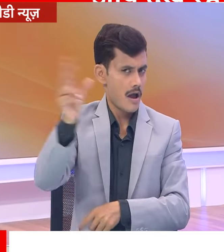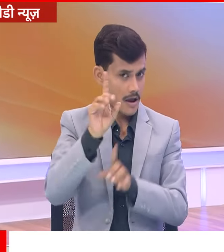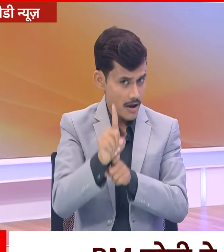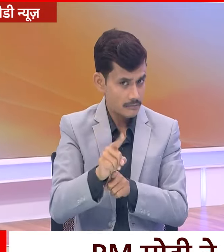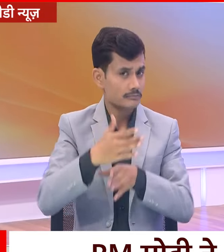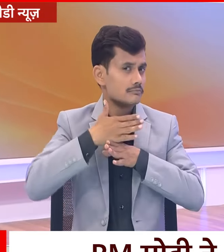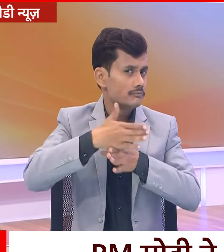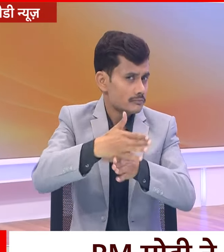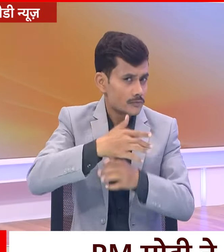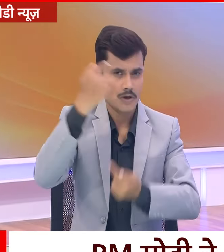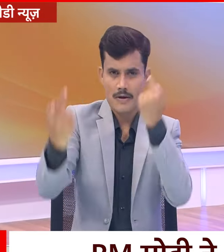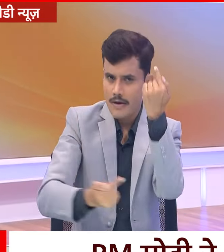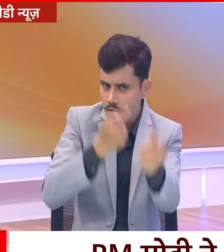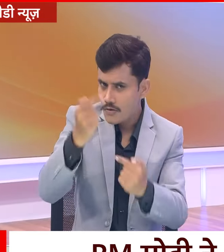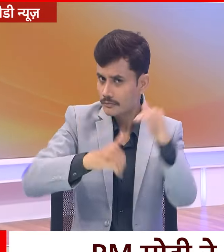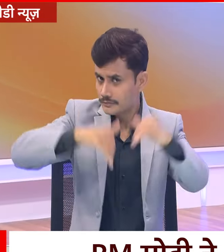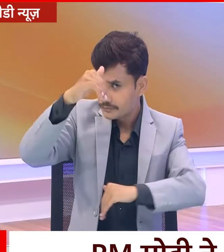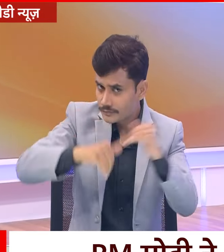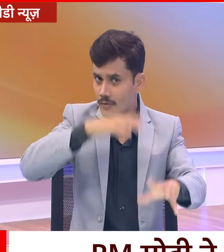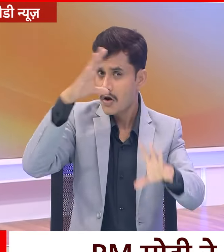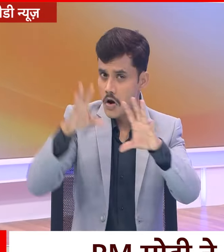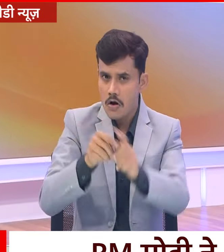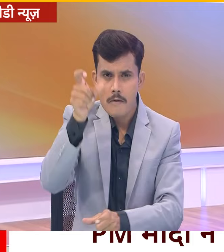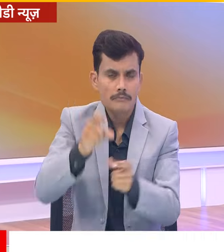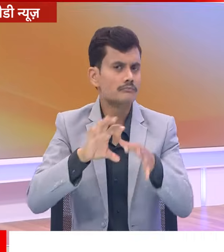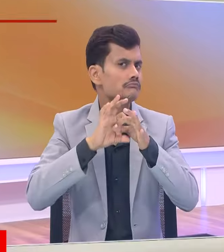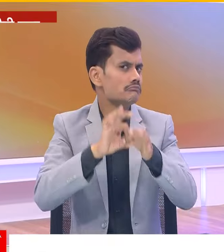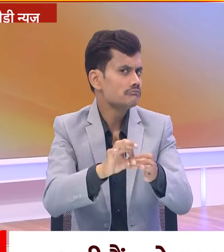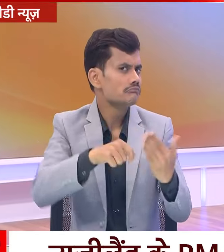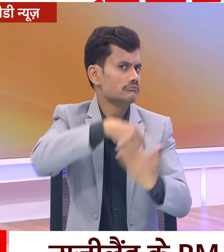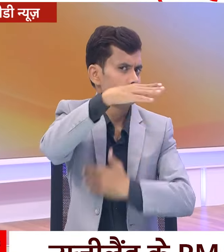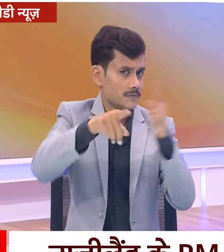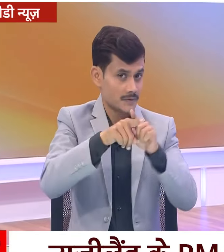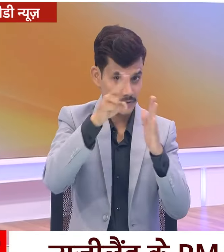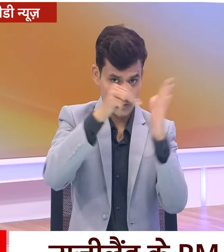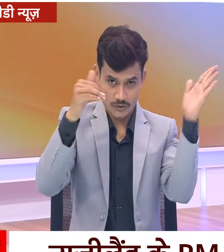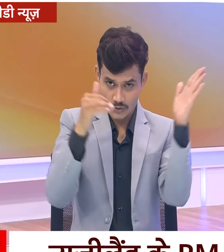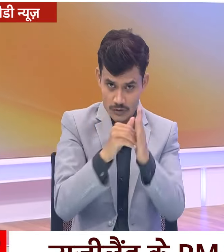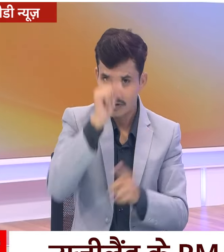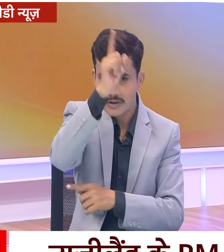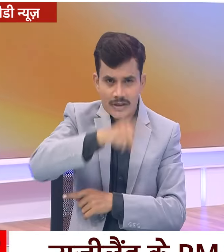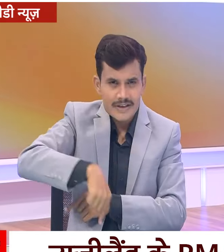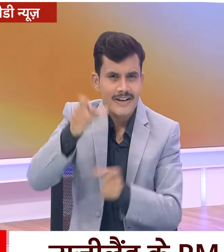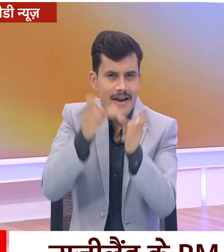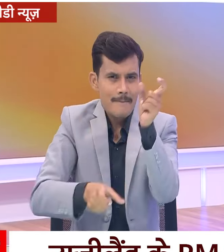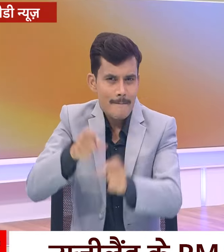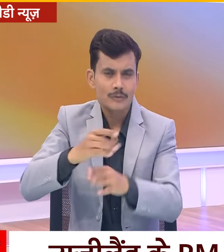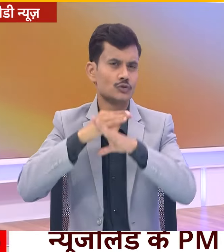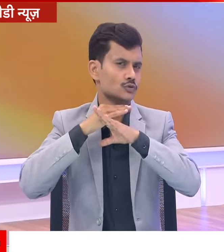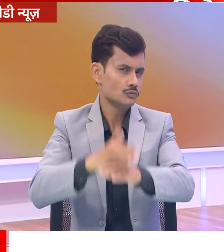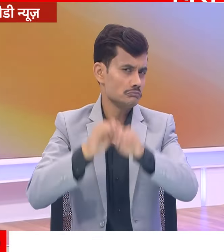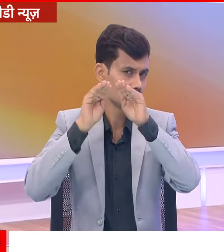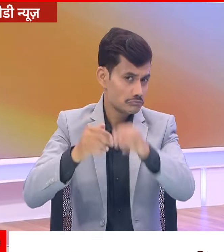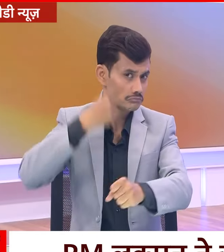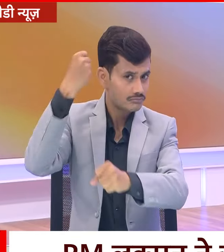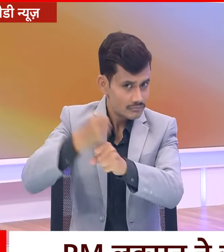जो साझा लोकतांत्रिक मूल्यों और लोगों से लोगों के संबंधों में निहित है। न्यूजीलैंड में भारतीय प्रवासियों की सुरक्षा और भलाई के